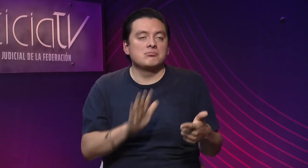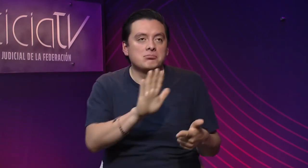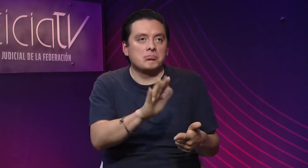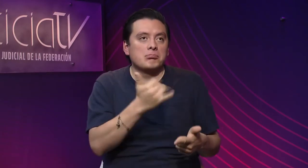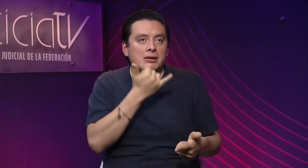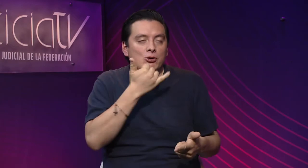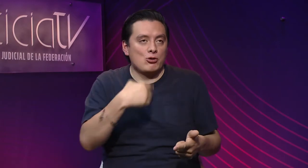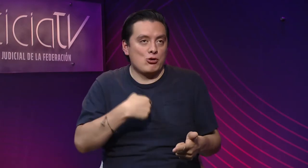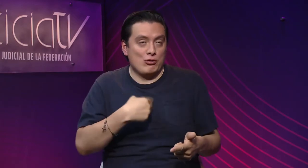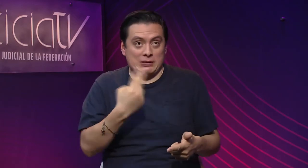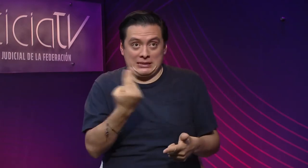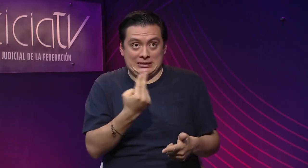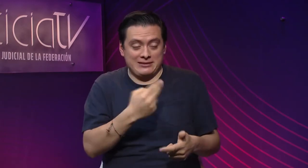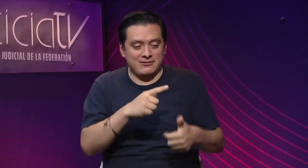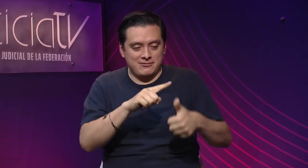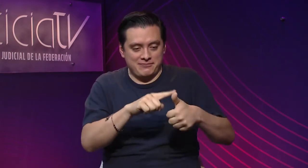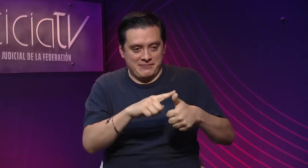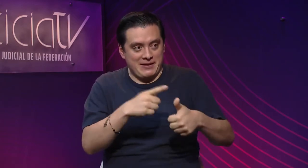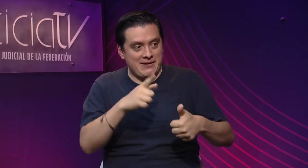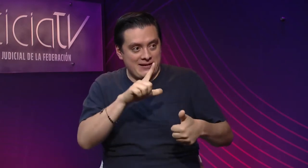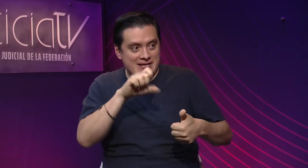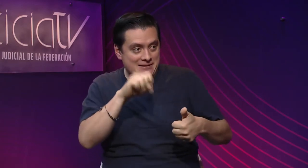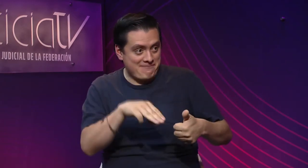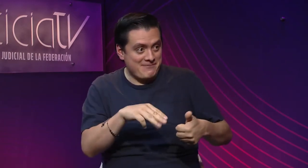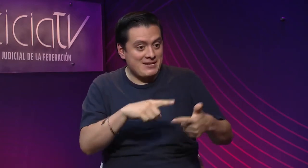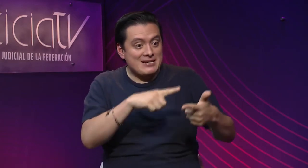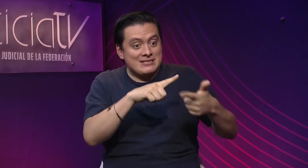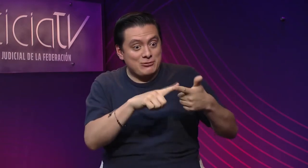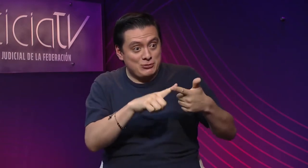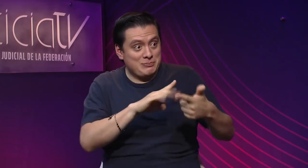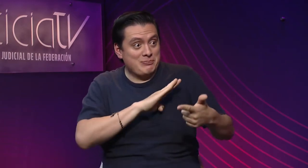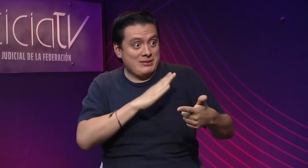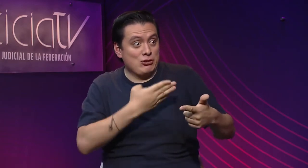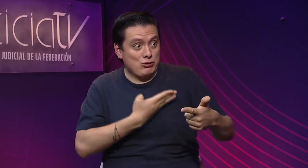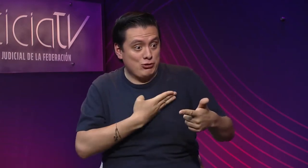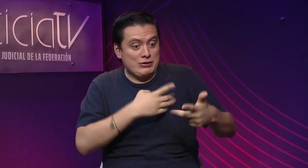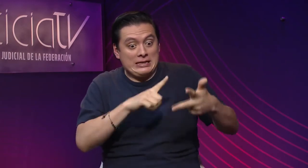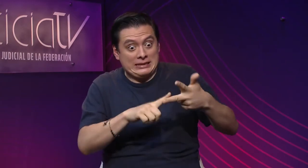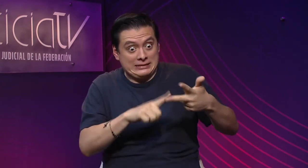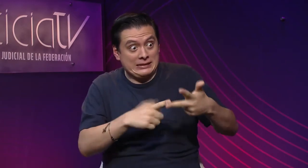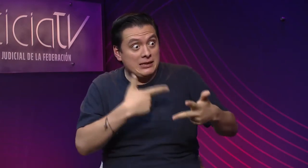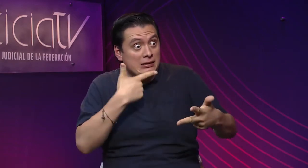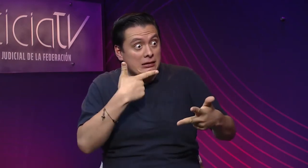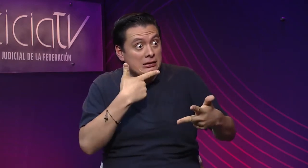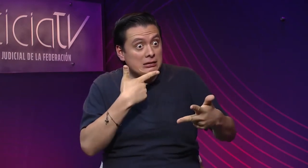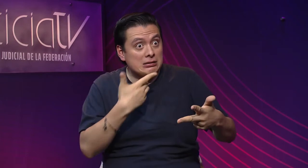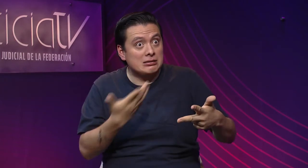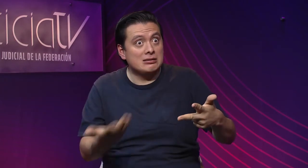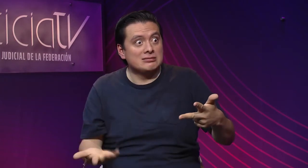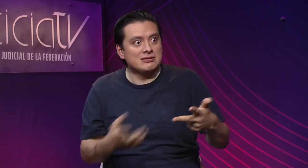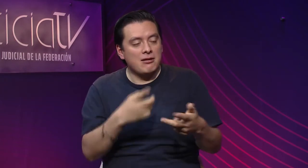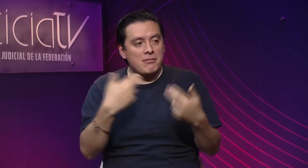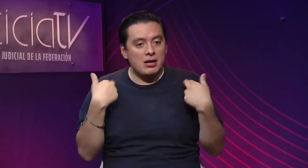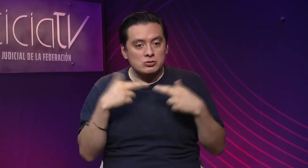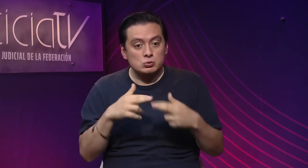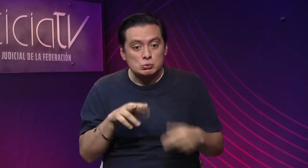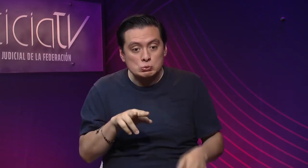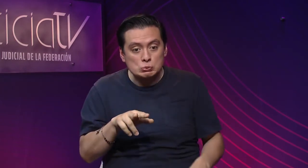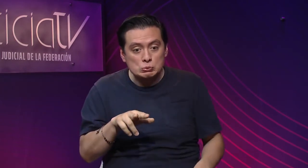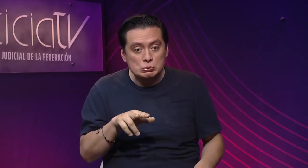lengua? Sí, tienes que aprender inglés como segunda lengua. Le dije, no, a ver, espérame. Mi primera lengua es la lengua de señas mexicana, mi segunda lengua es el